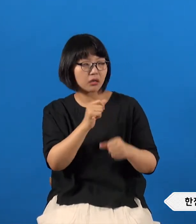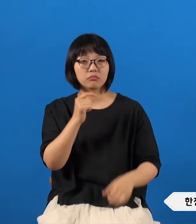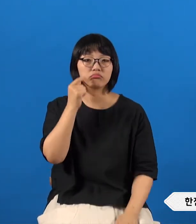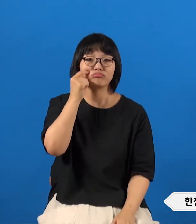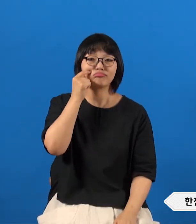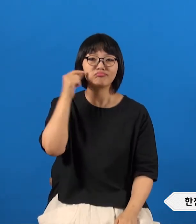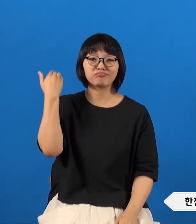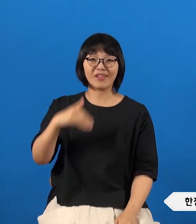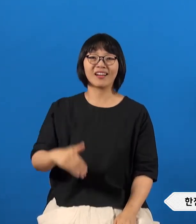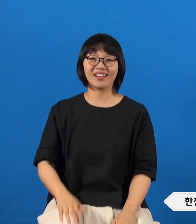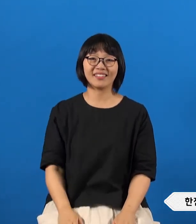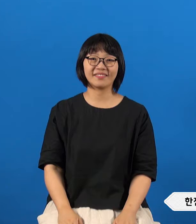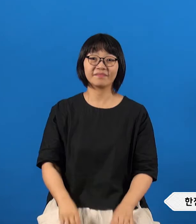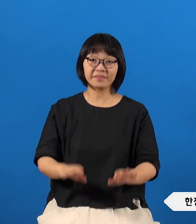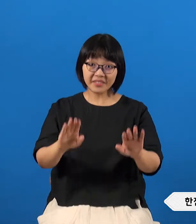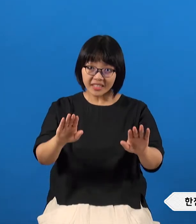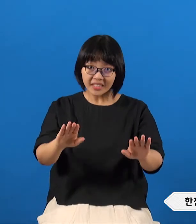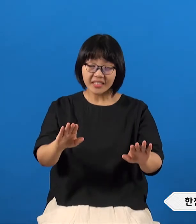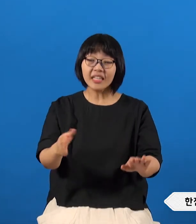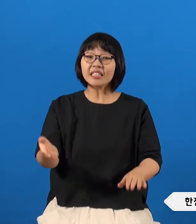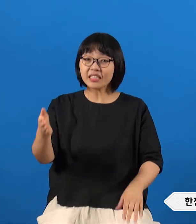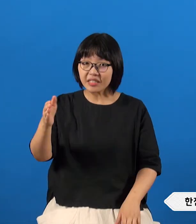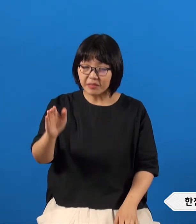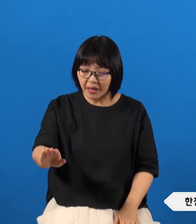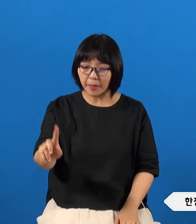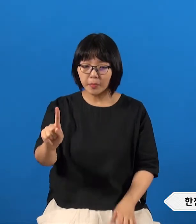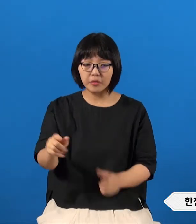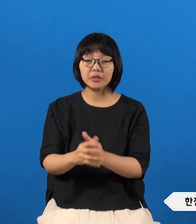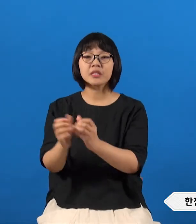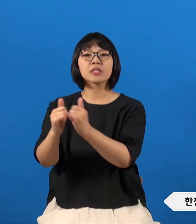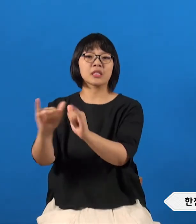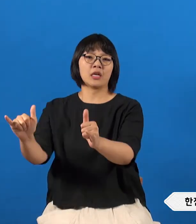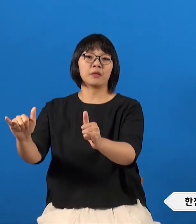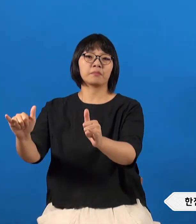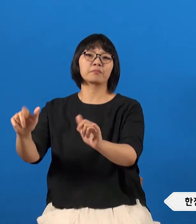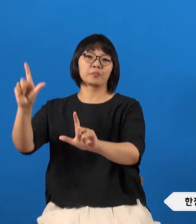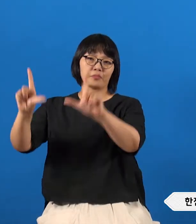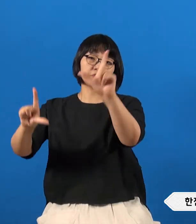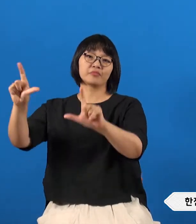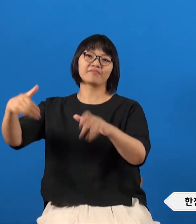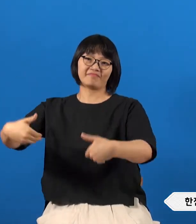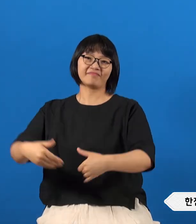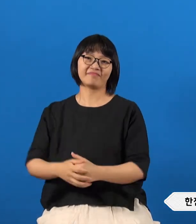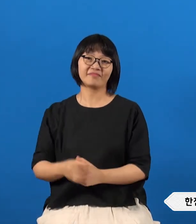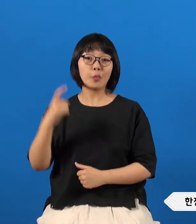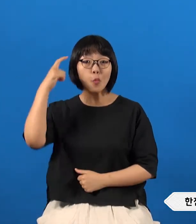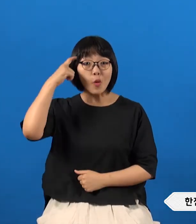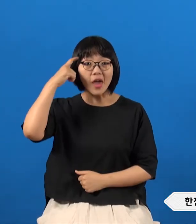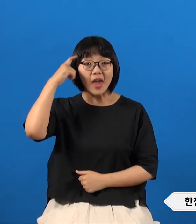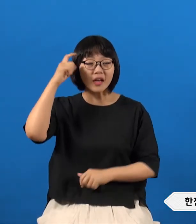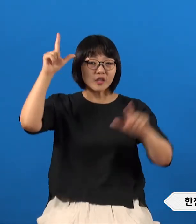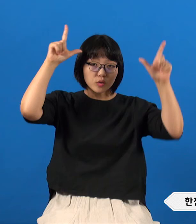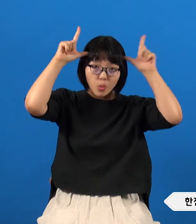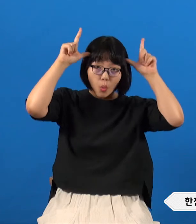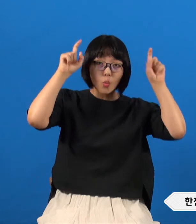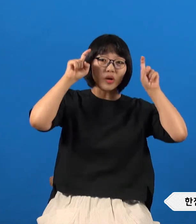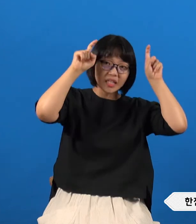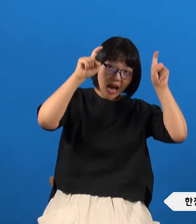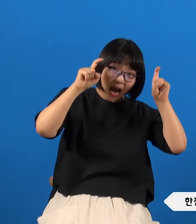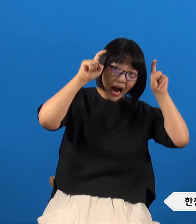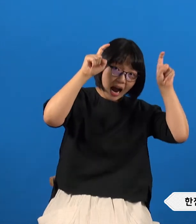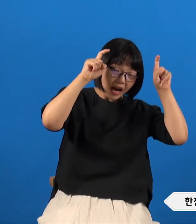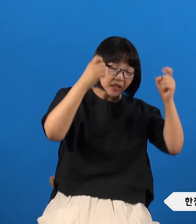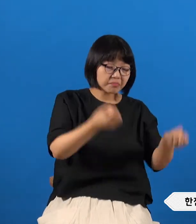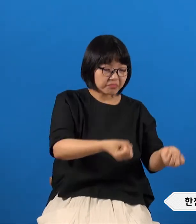때문입니다. 또 동시에 그 구원자는 인간이어야 합니다. 왜냐하면 소나 양을